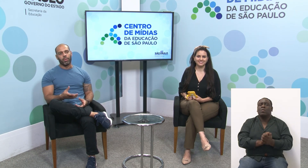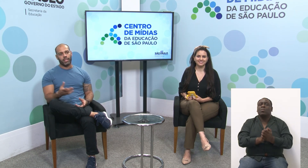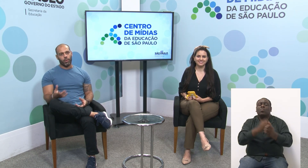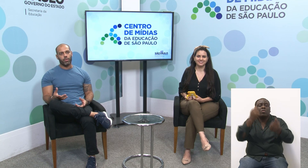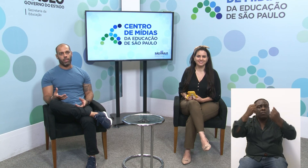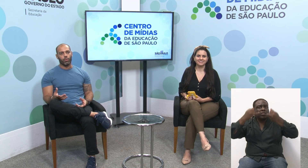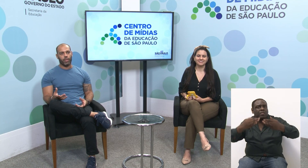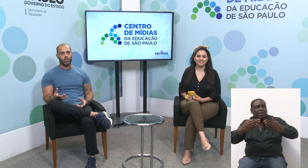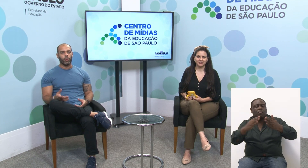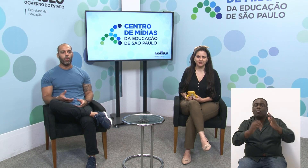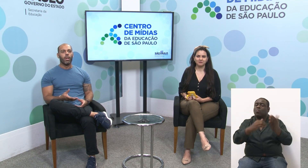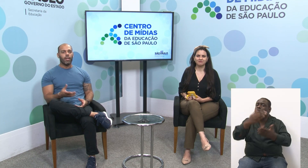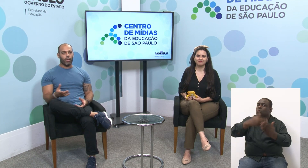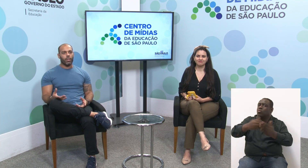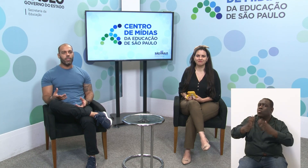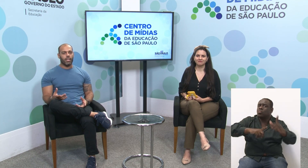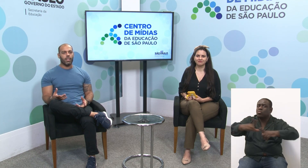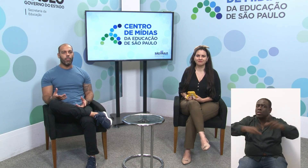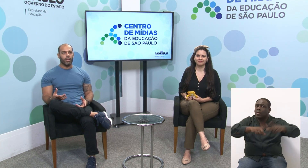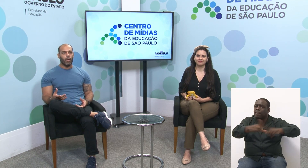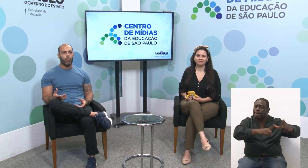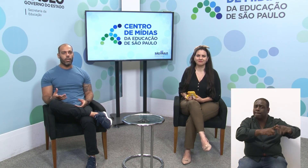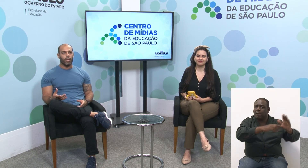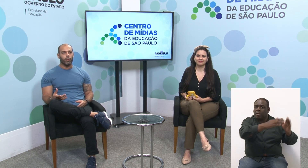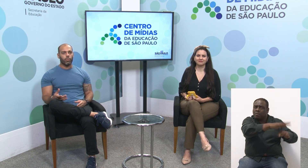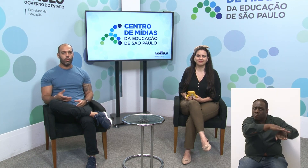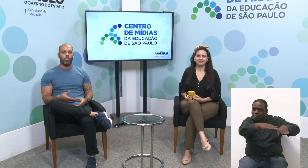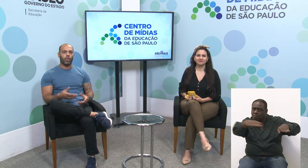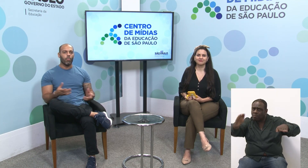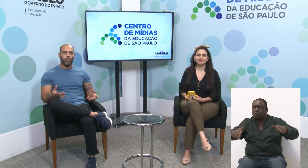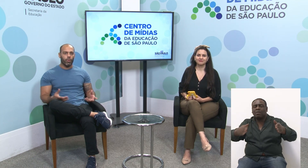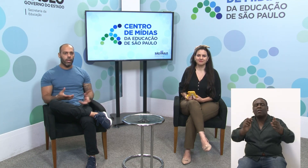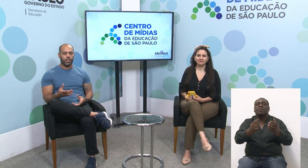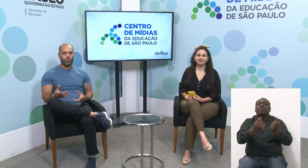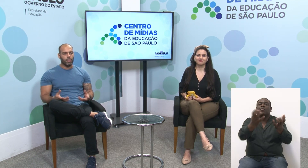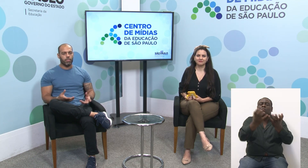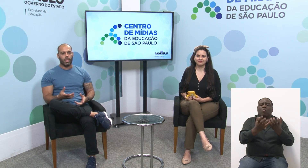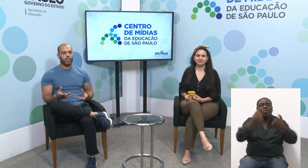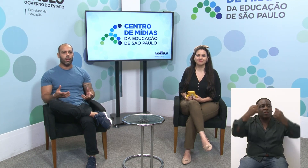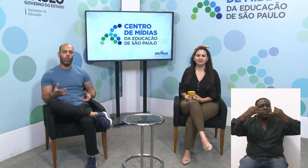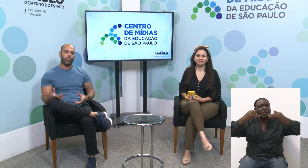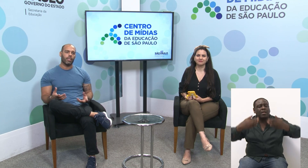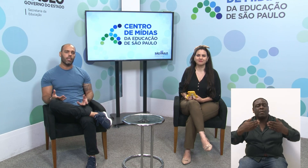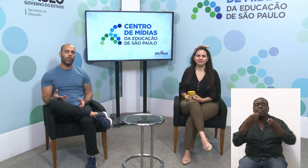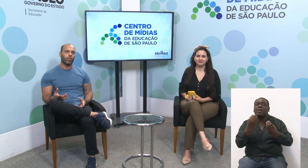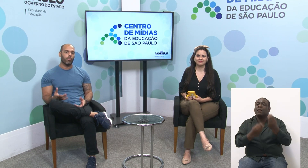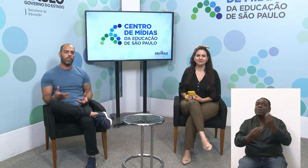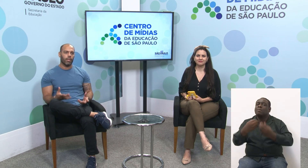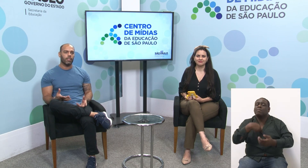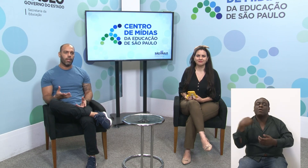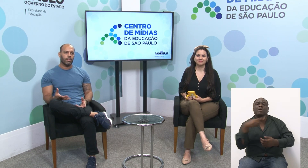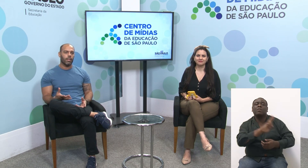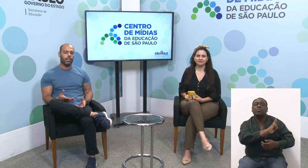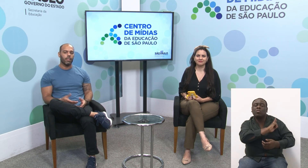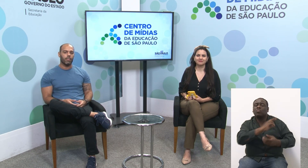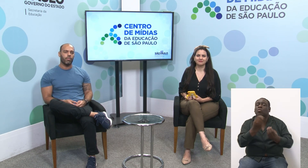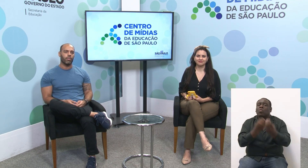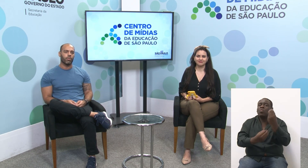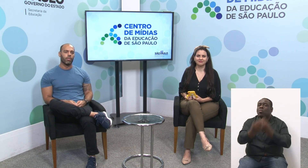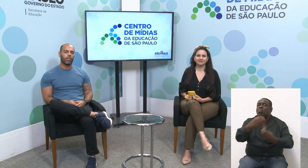o material que você confeccionou, e agora se você quiser comentar um pouquinho sobre como foi essa confecção e o que você quis trazer ali nesse vídeo.